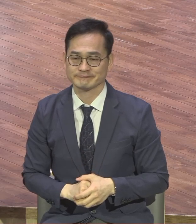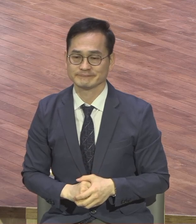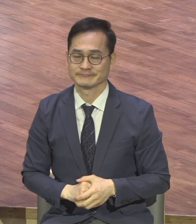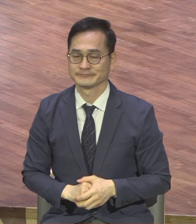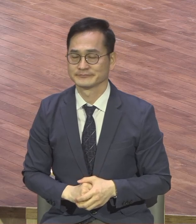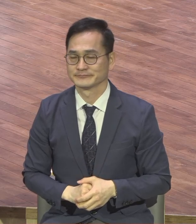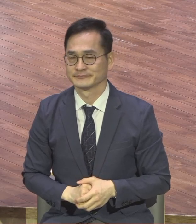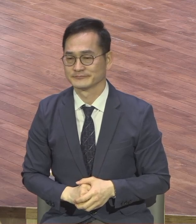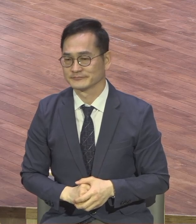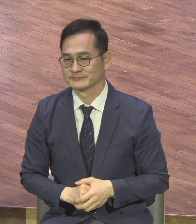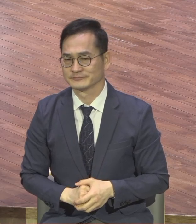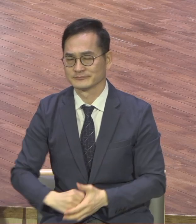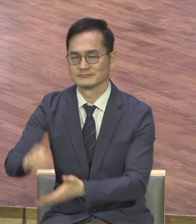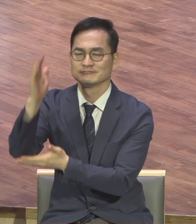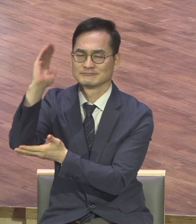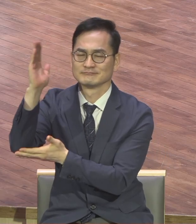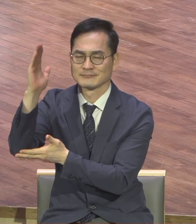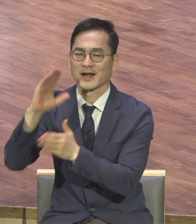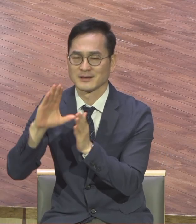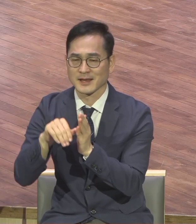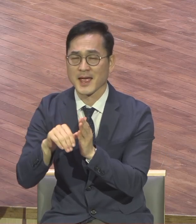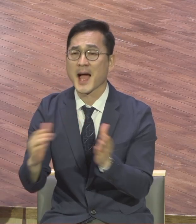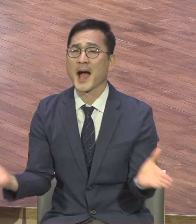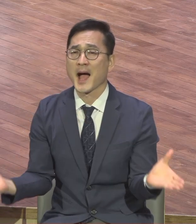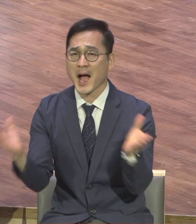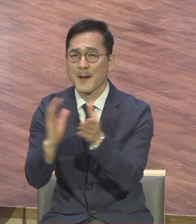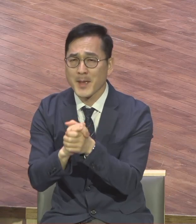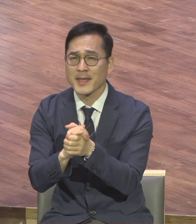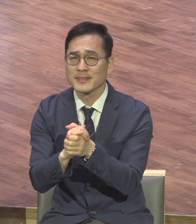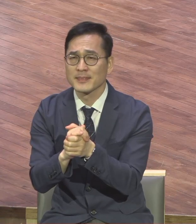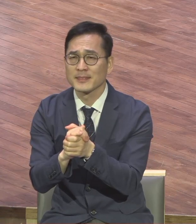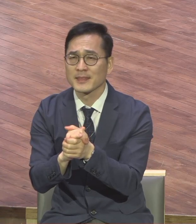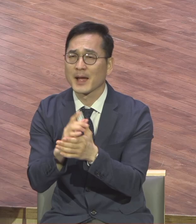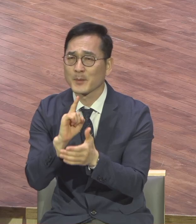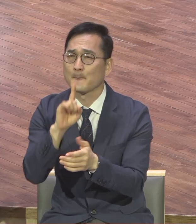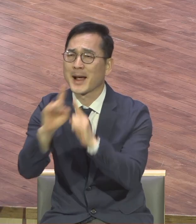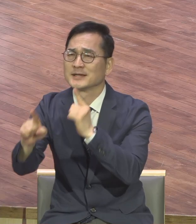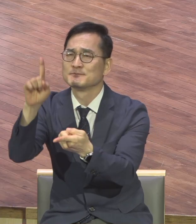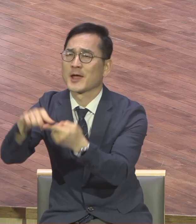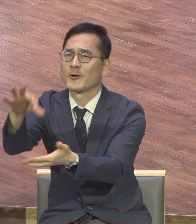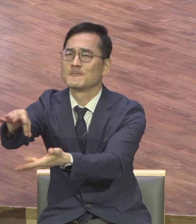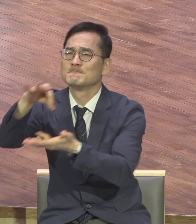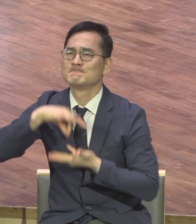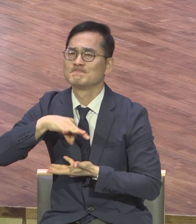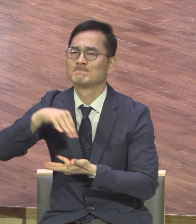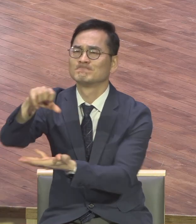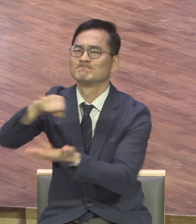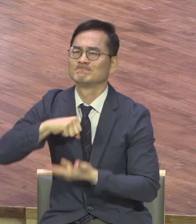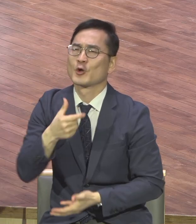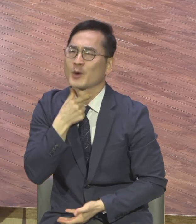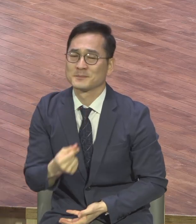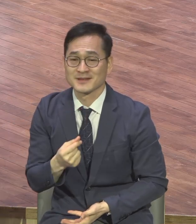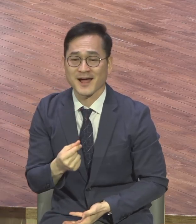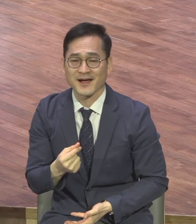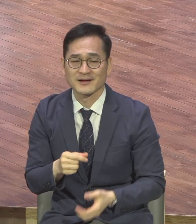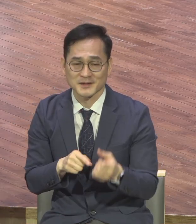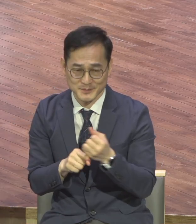그래서 여러분이 설교를 들을 때 아멘이 커야 돼. 아멘이. 제가 어제 구미 안디옥